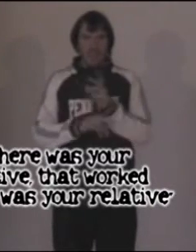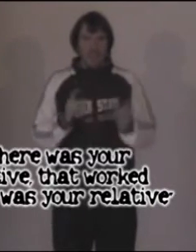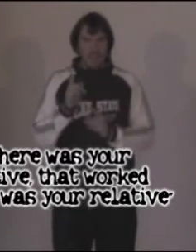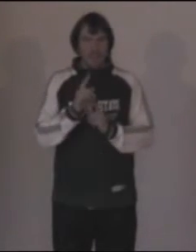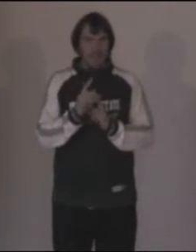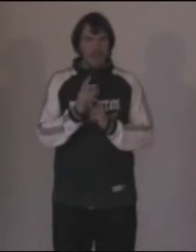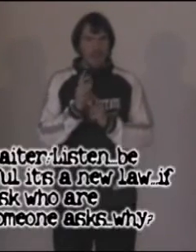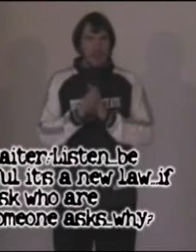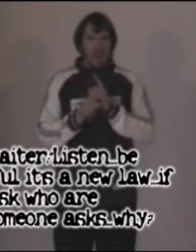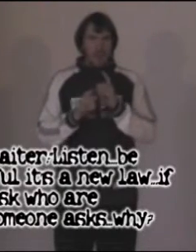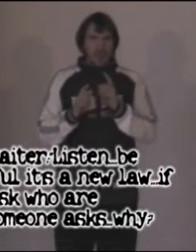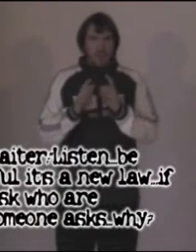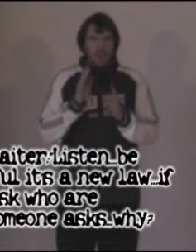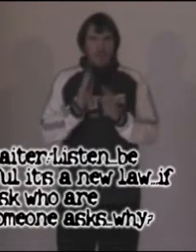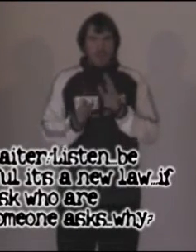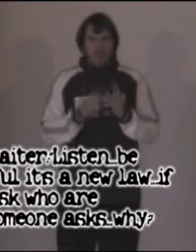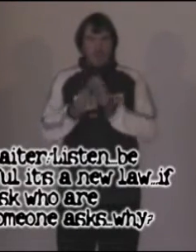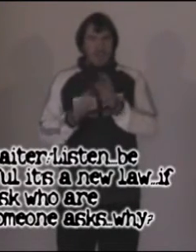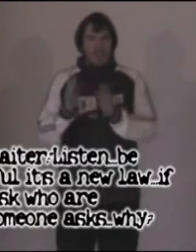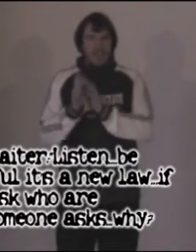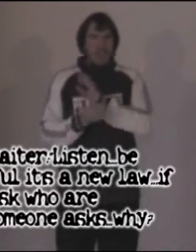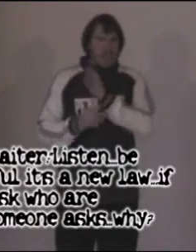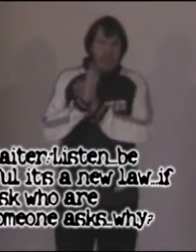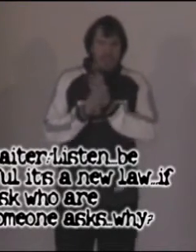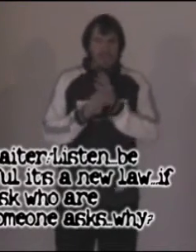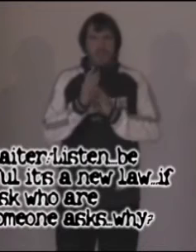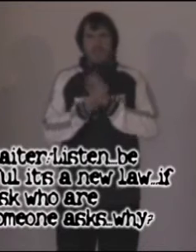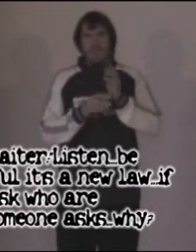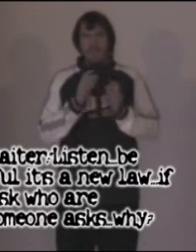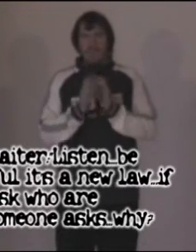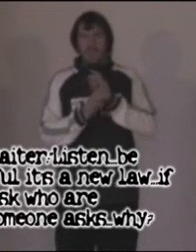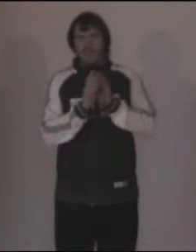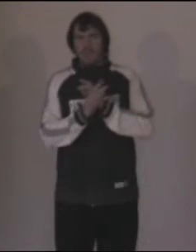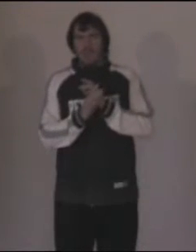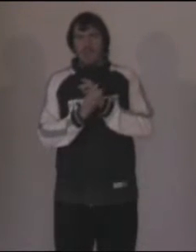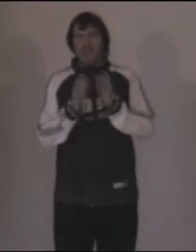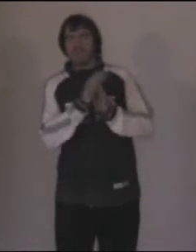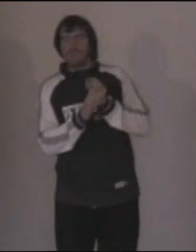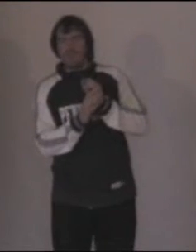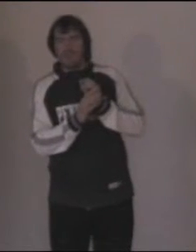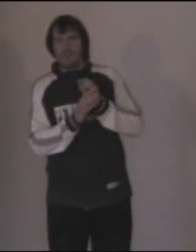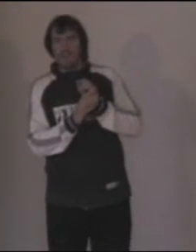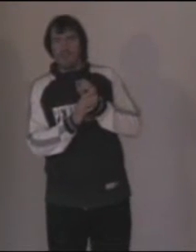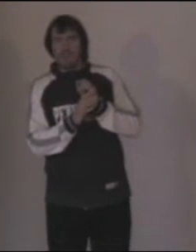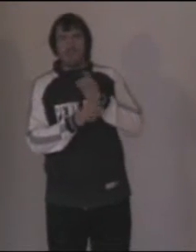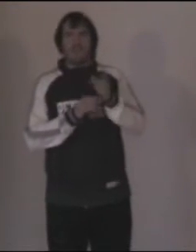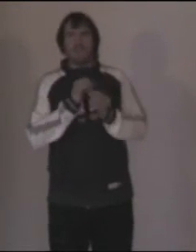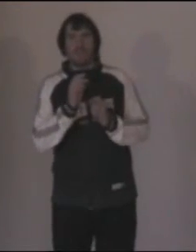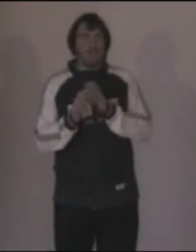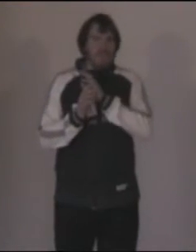niente. Perché se uno dice: chi è lei? L'altro risponde: perché, scusi? Perché devo sapere il mio nome?